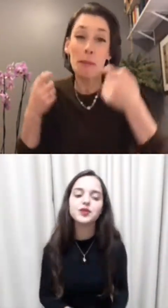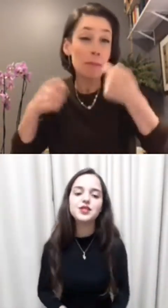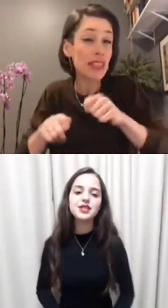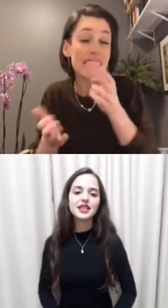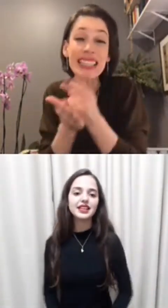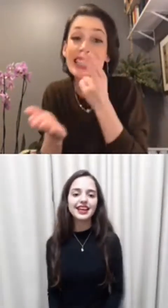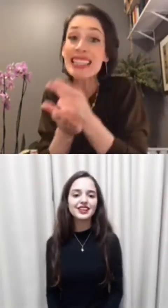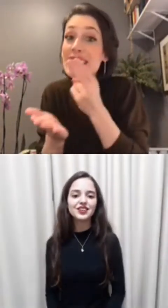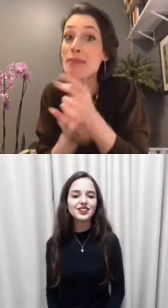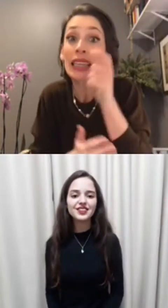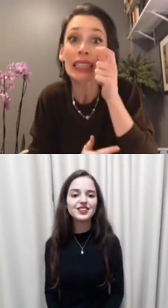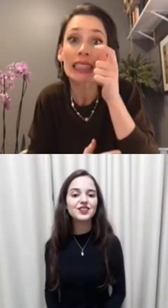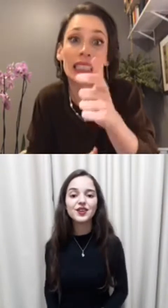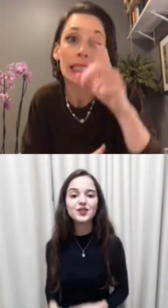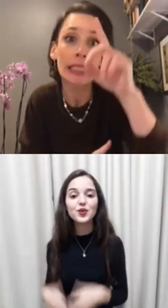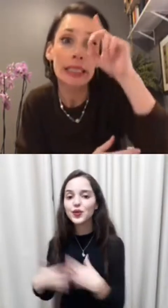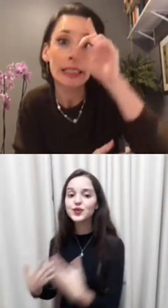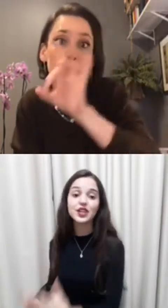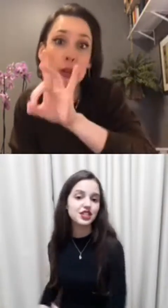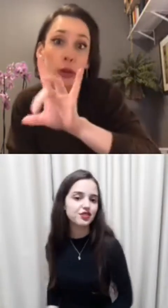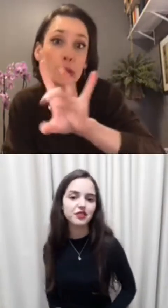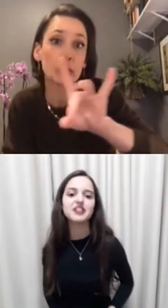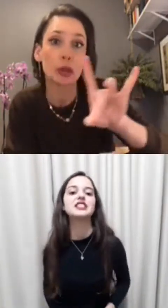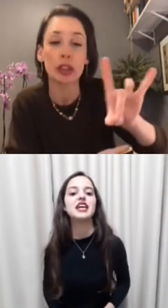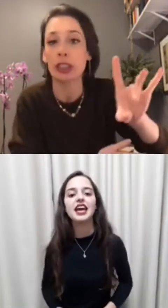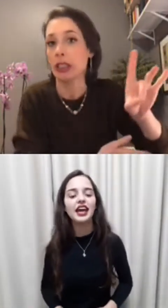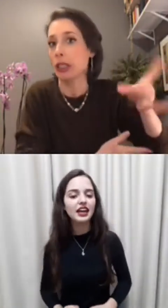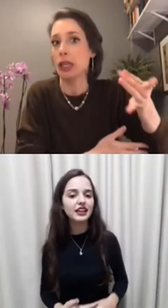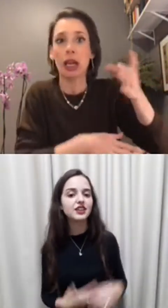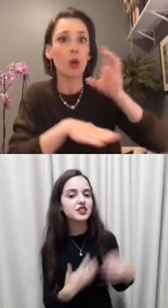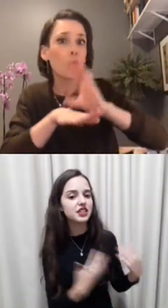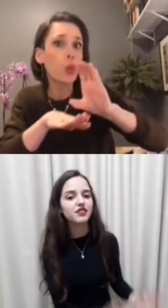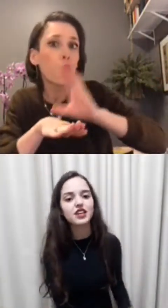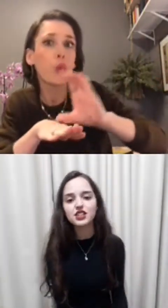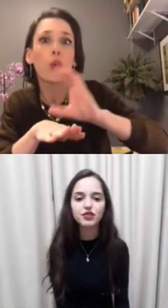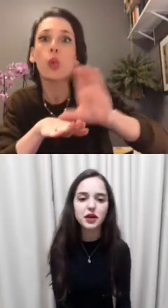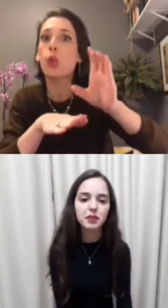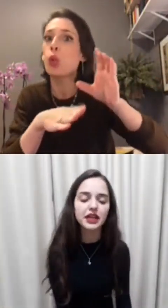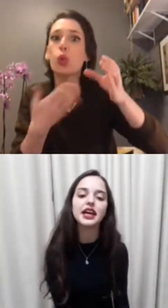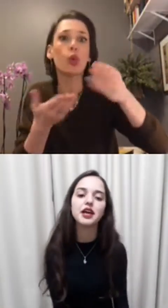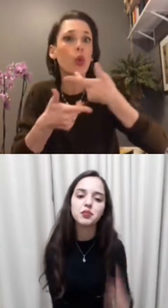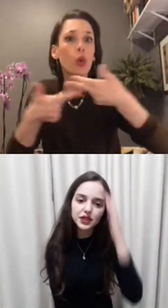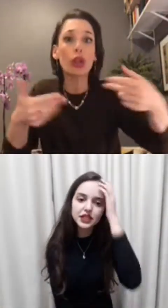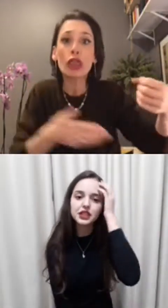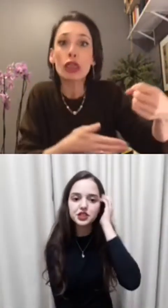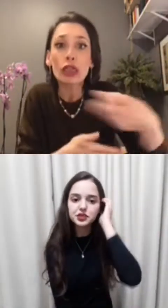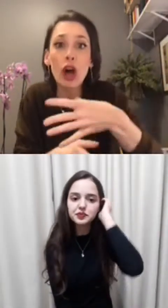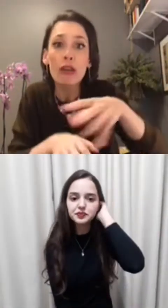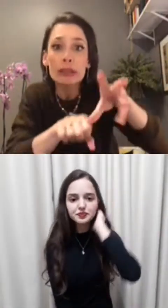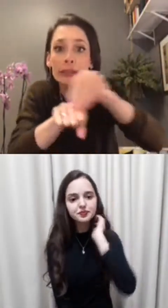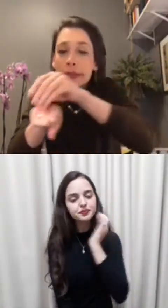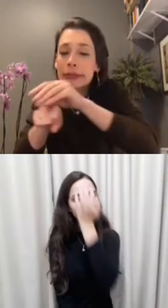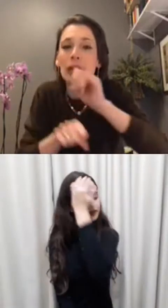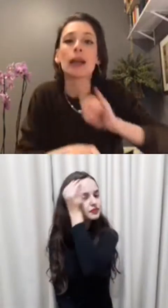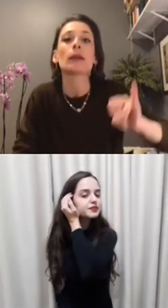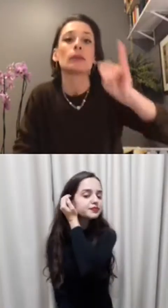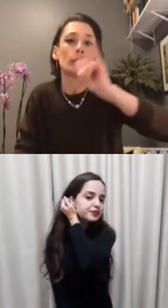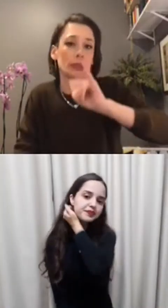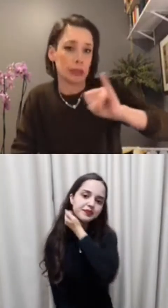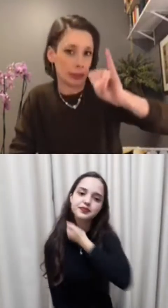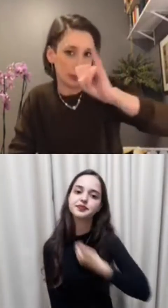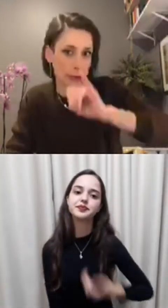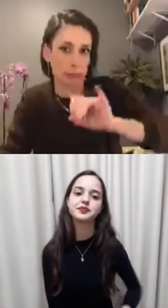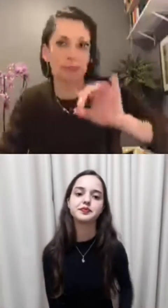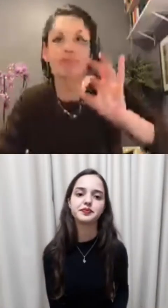todo dia, né? Todo curso que a gente for fazer, em cada coisa nova que a gente for aprender, é importante.